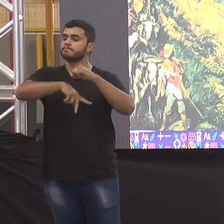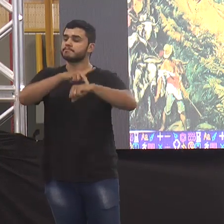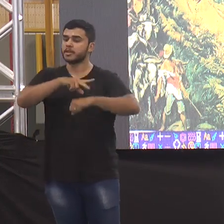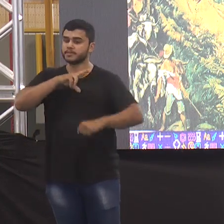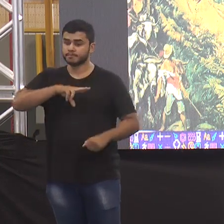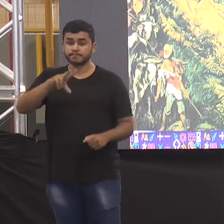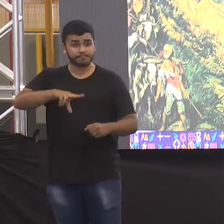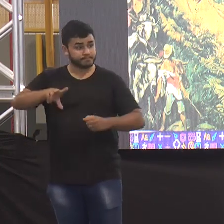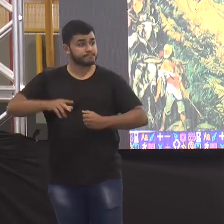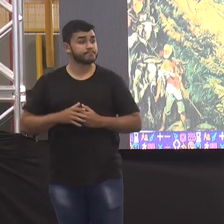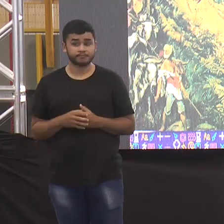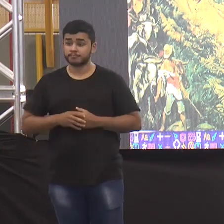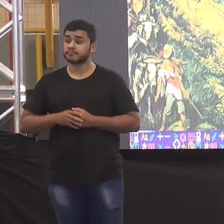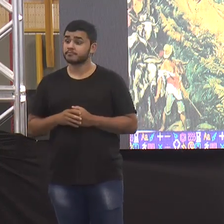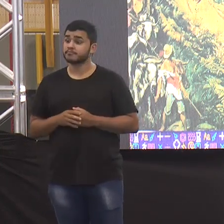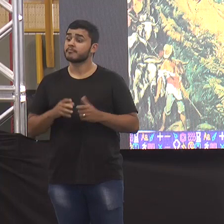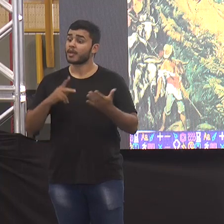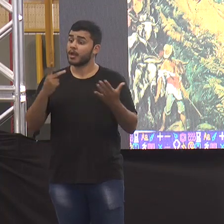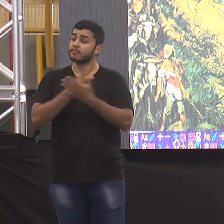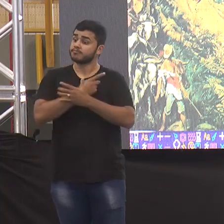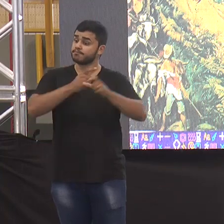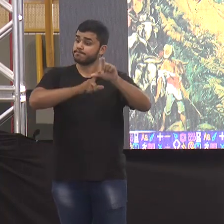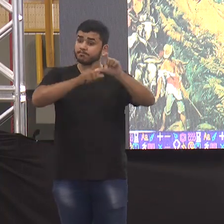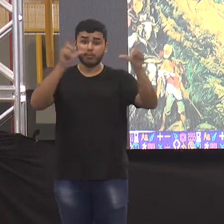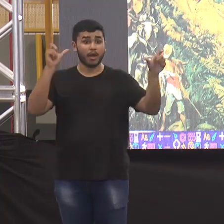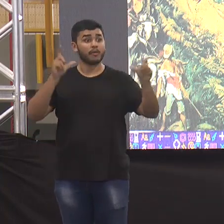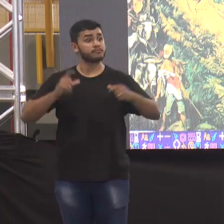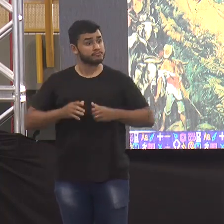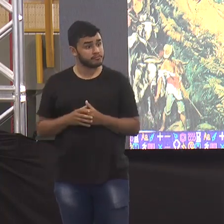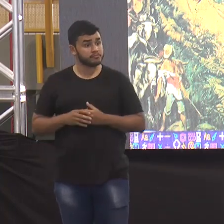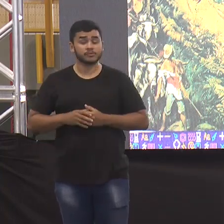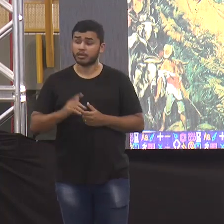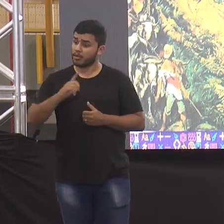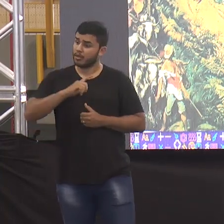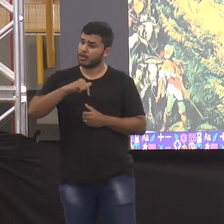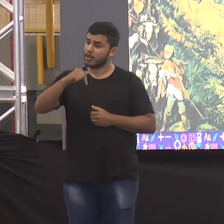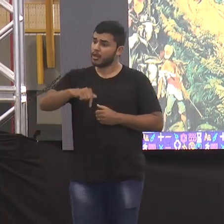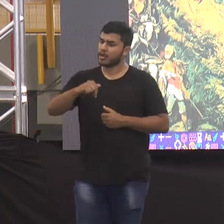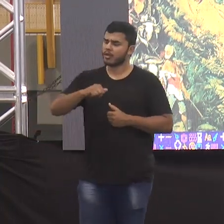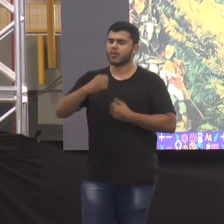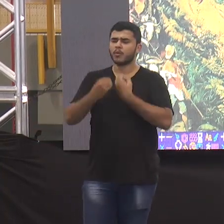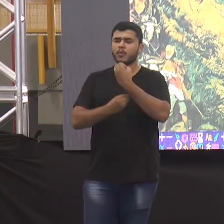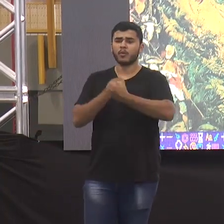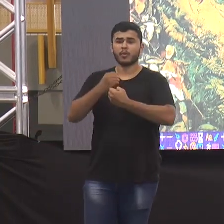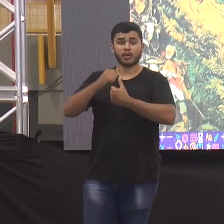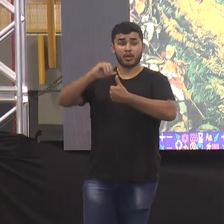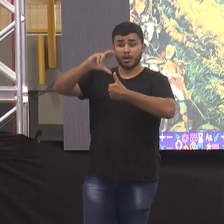nossa independência, ela ocorreu de maneira muito peculiar dentro da América Latina.